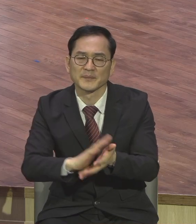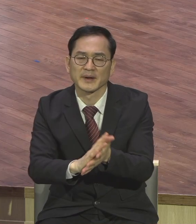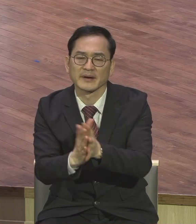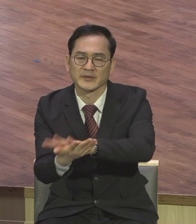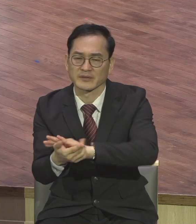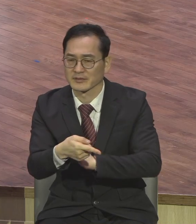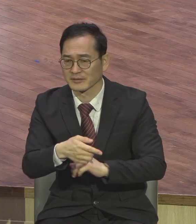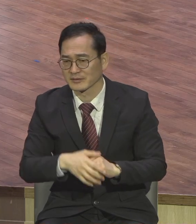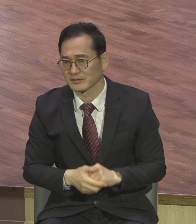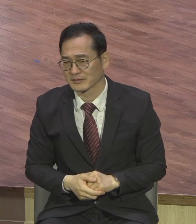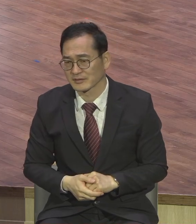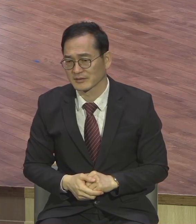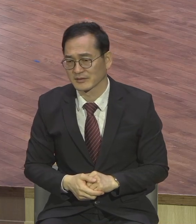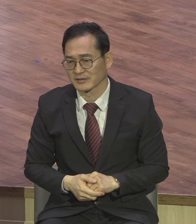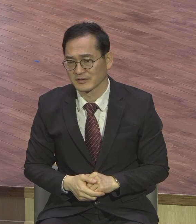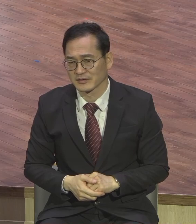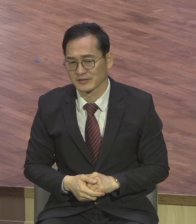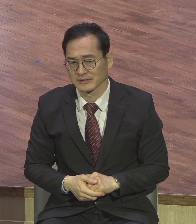공산화.